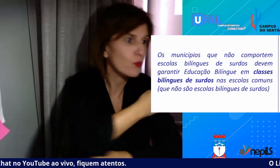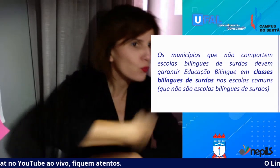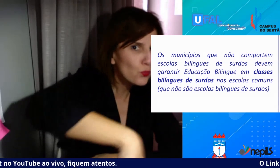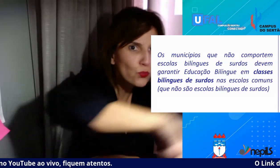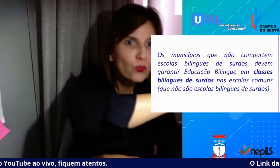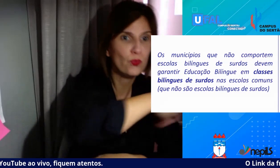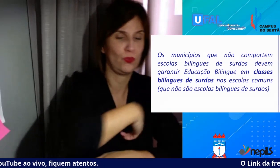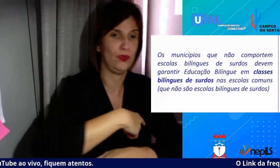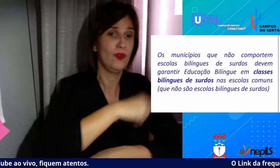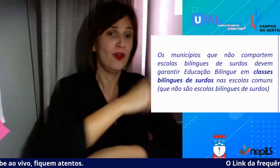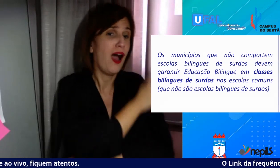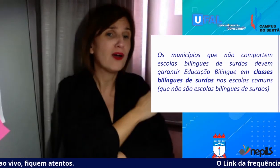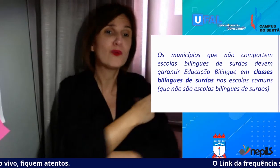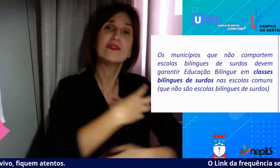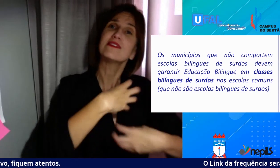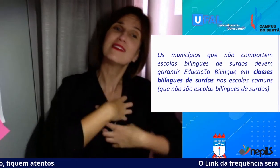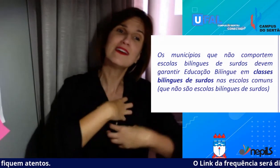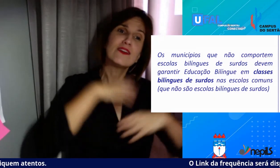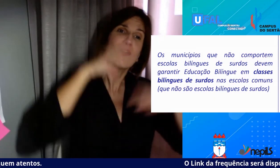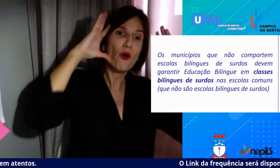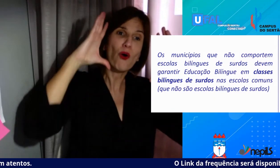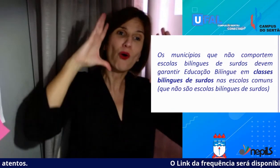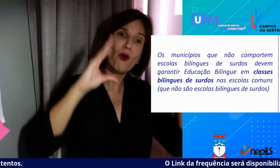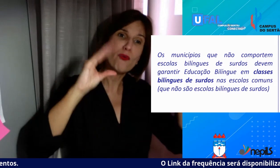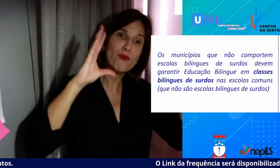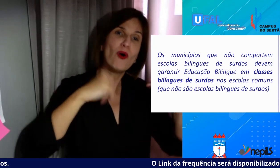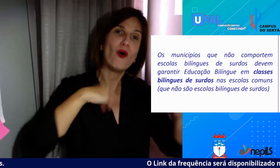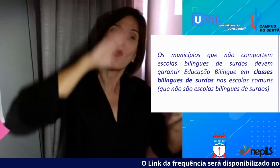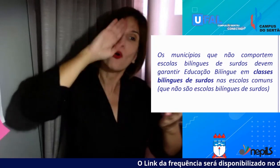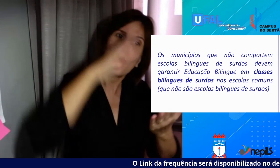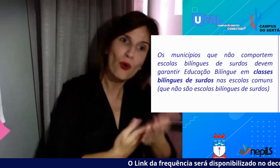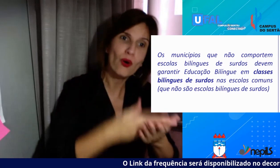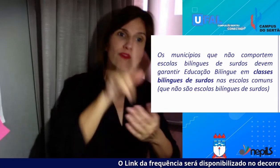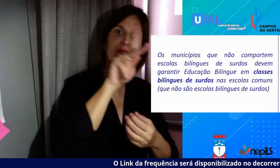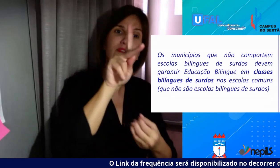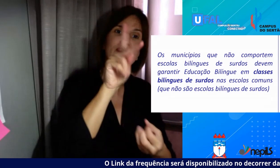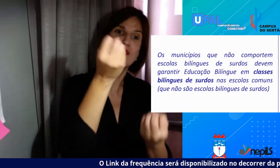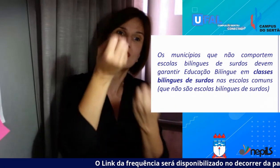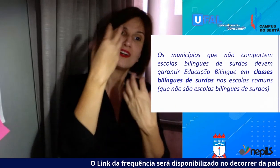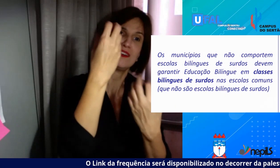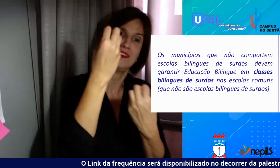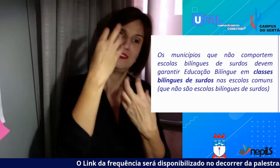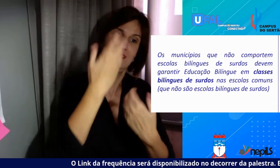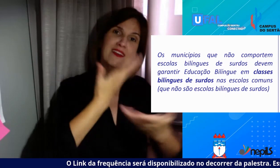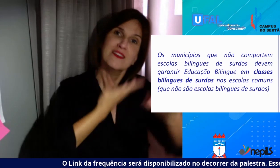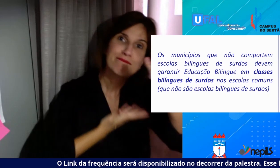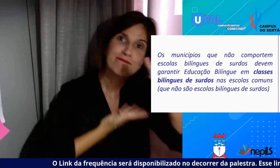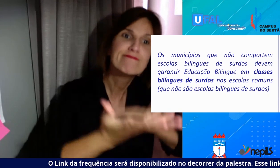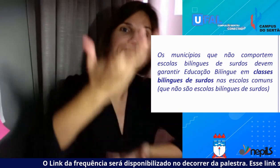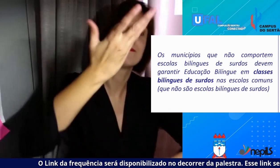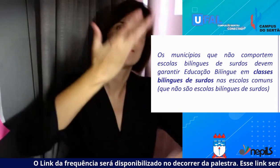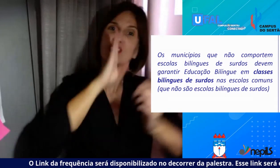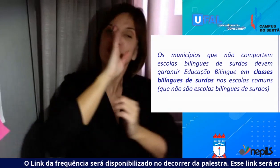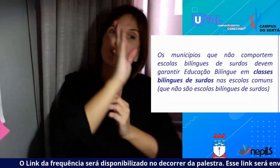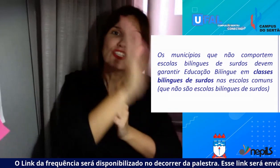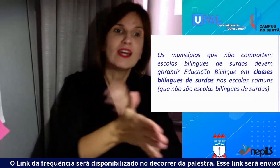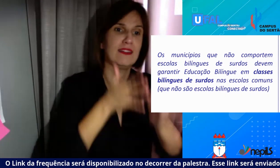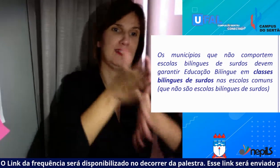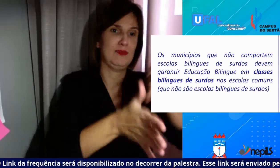sinais, a partir dos professores, então que os professores possam trabalhar com seus alunos e que os alunos